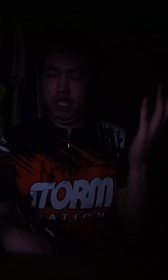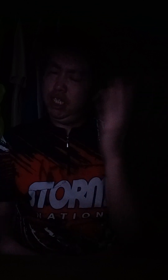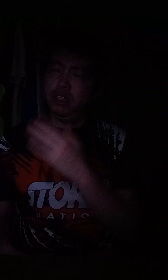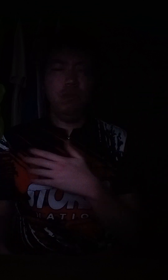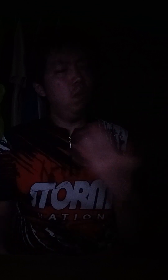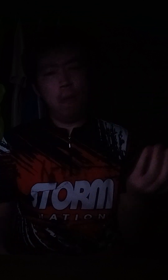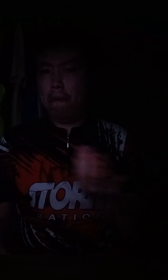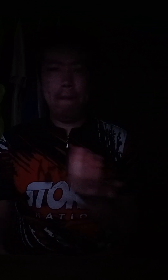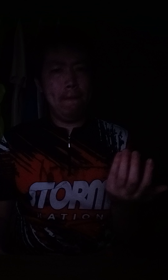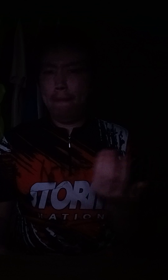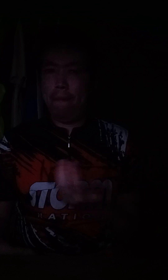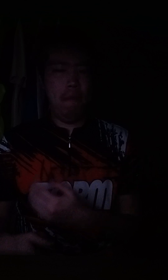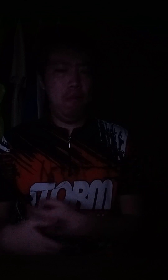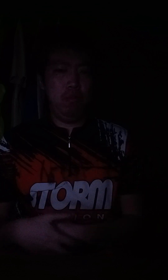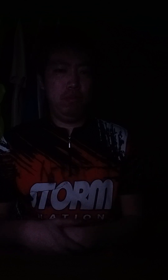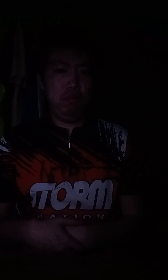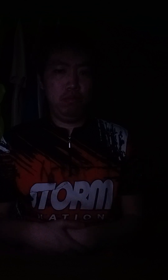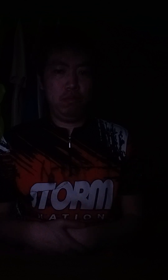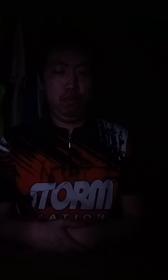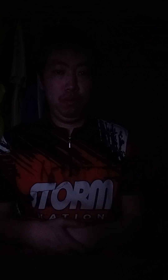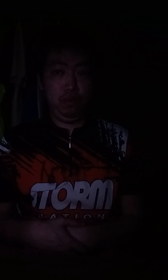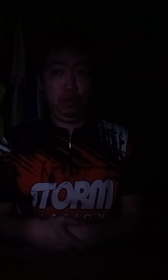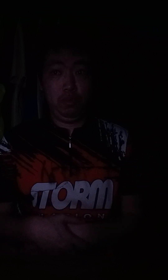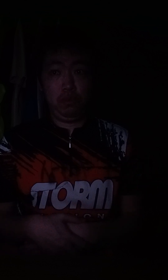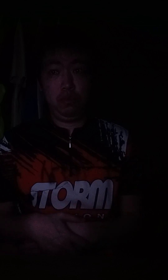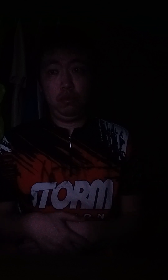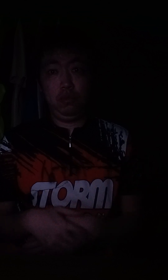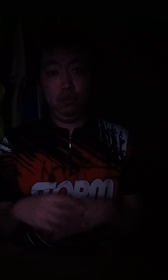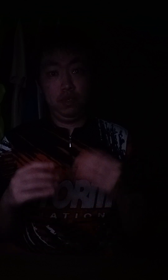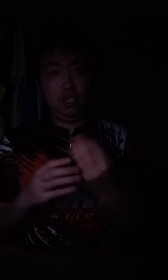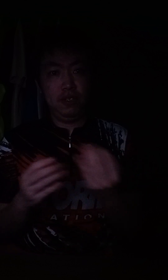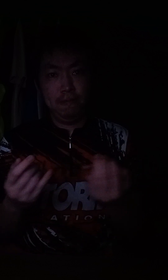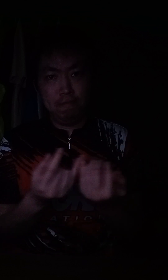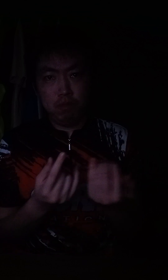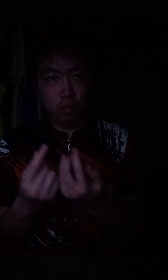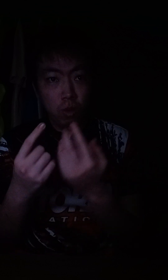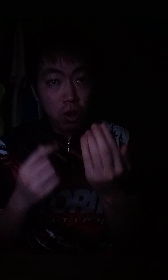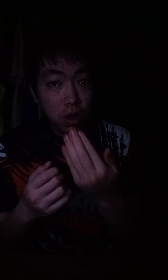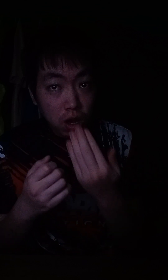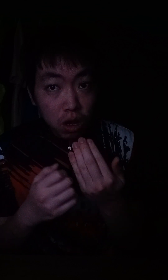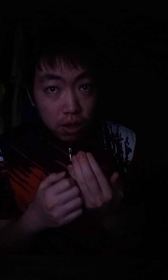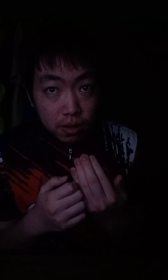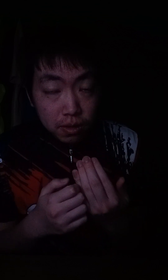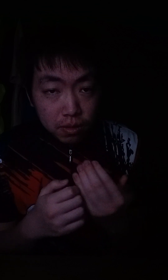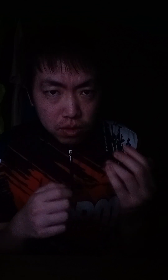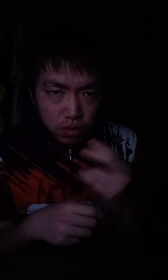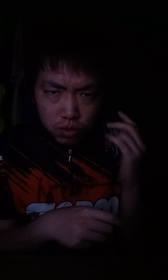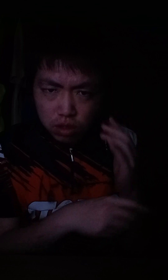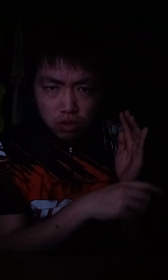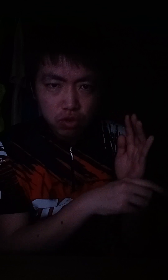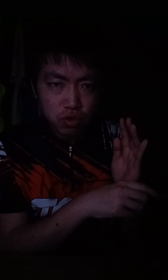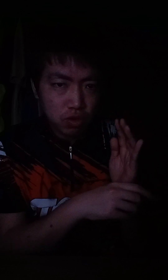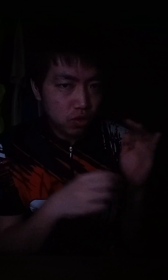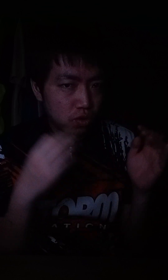않은데요. 제 생각은 애들이 뭐뭐 먹고 싶다고 하는데 그걸 못 사줄 때